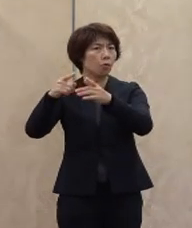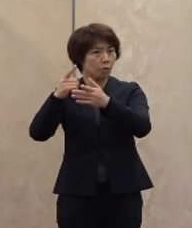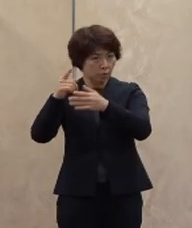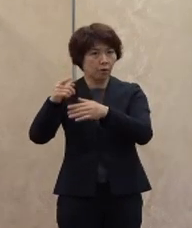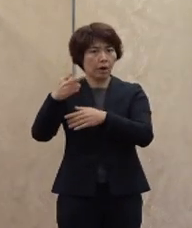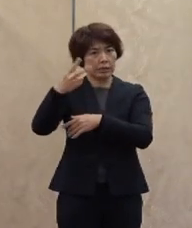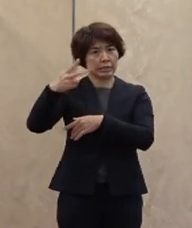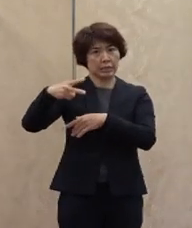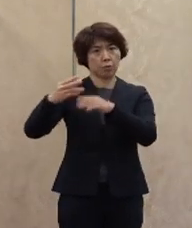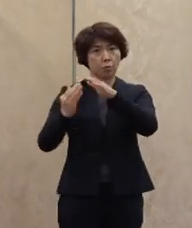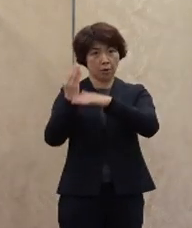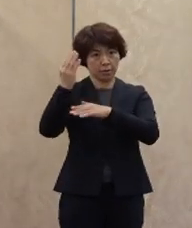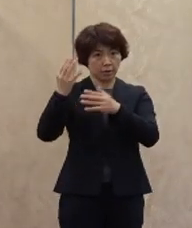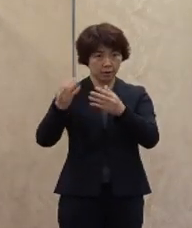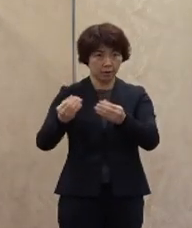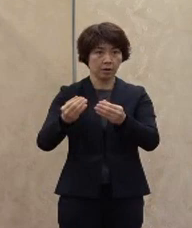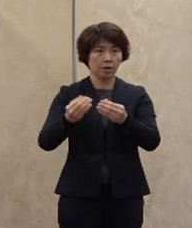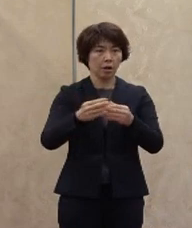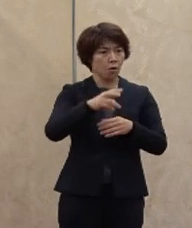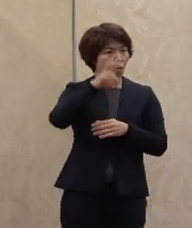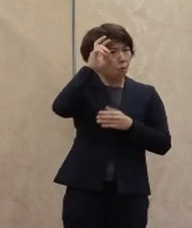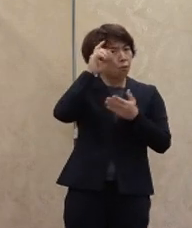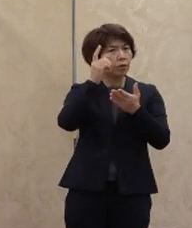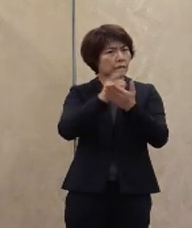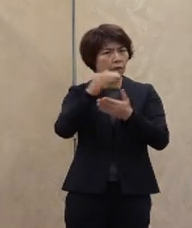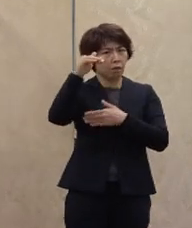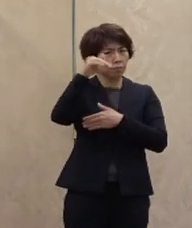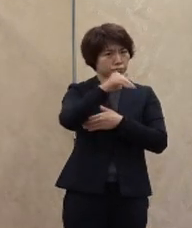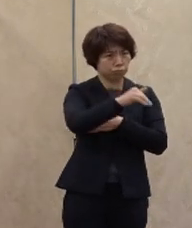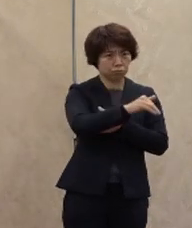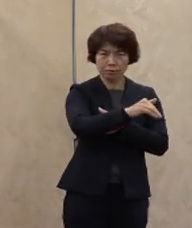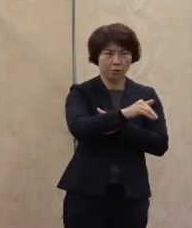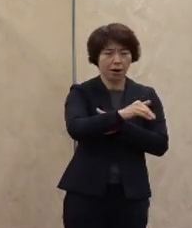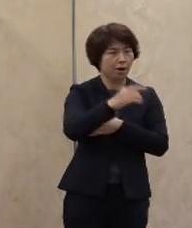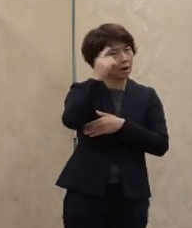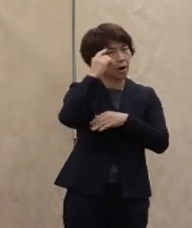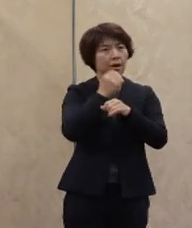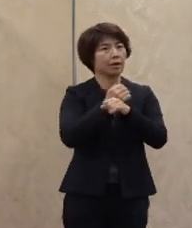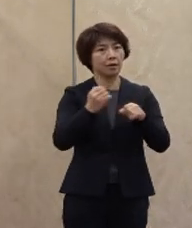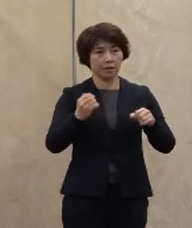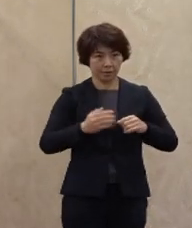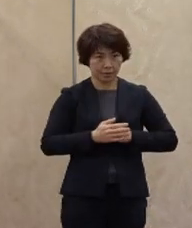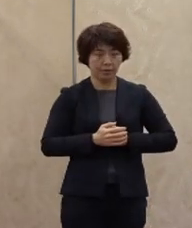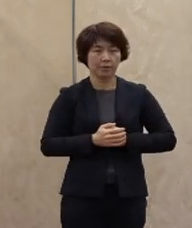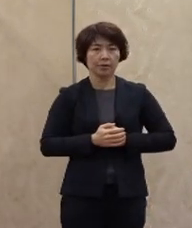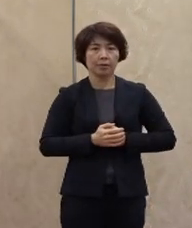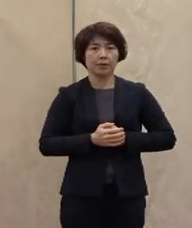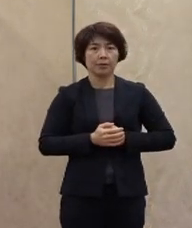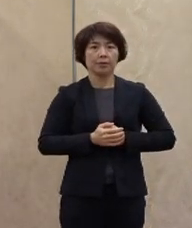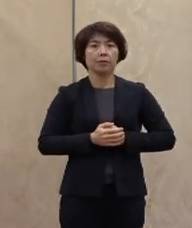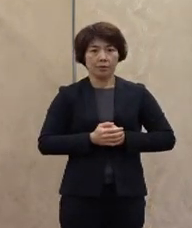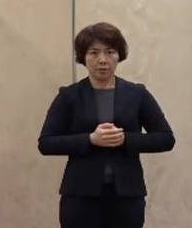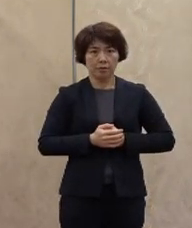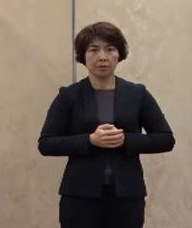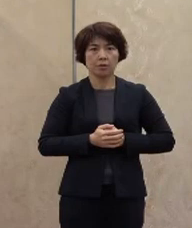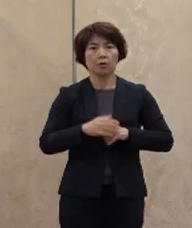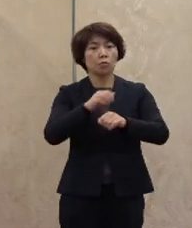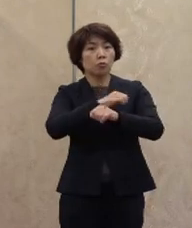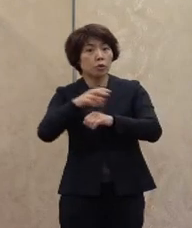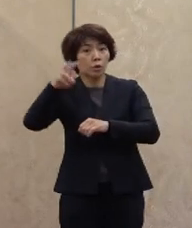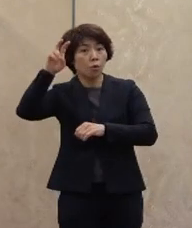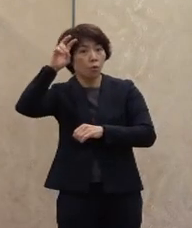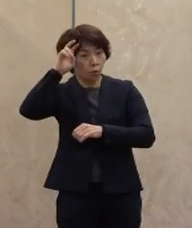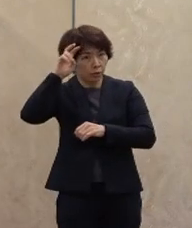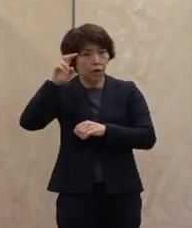大阪だけがこの陽性が右肩下がりになるというのは考えにくい状況になるんじゃないかというのが一つ、特に大阪と